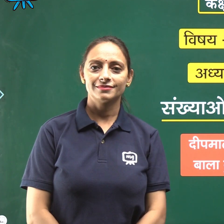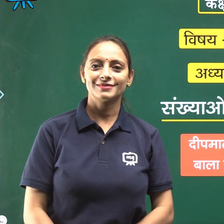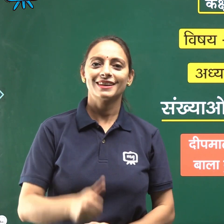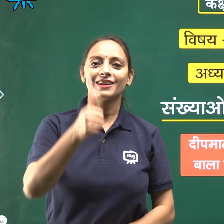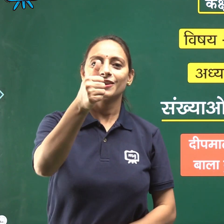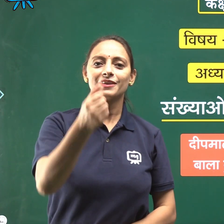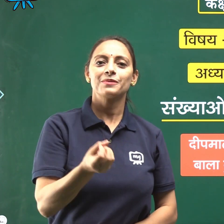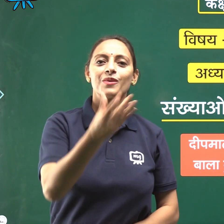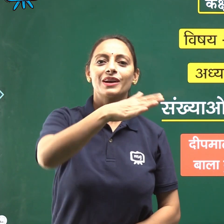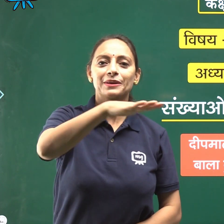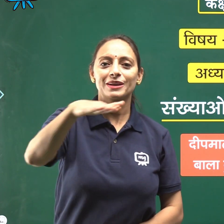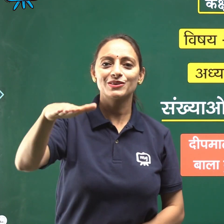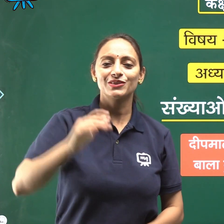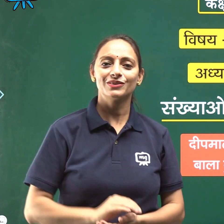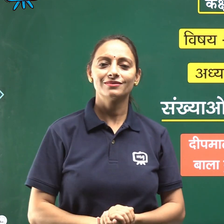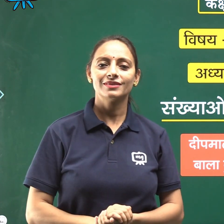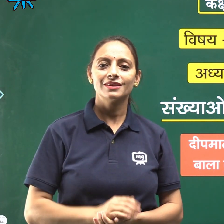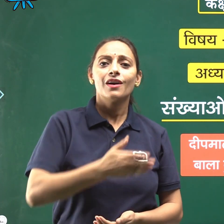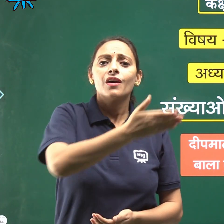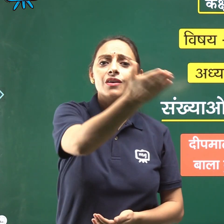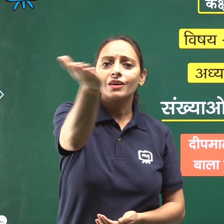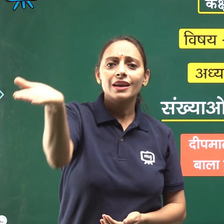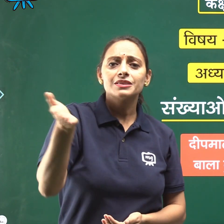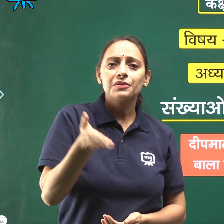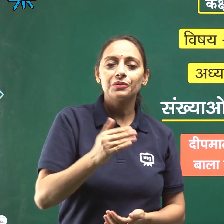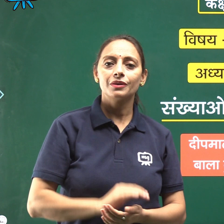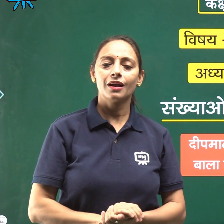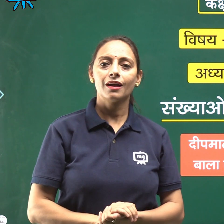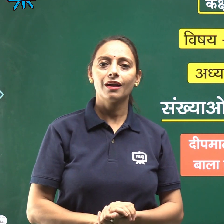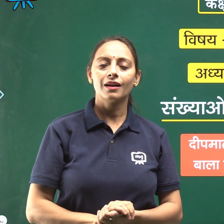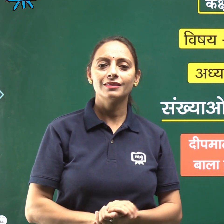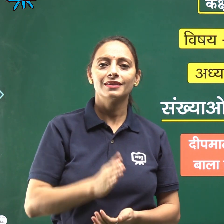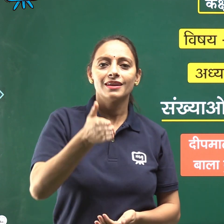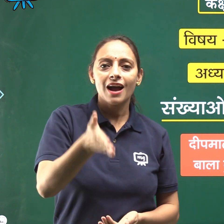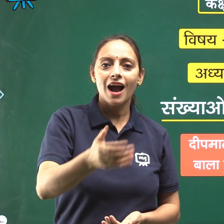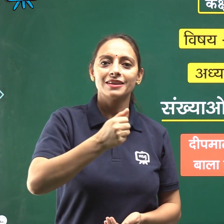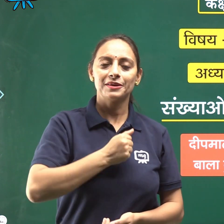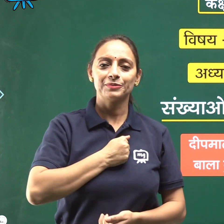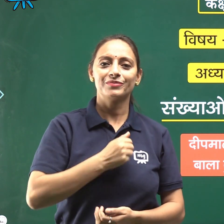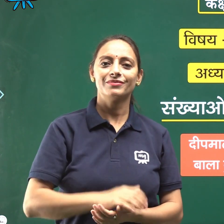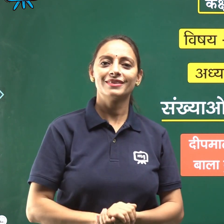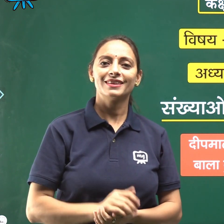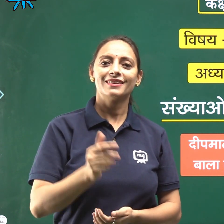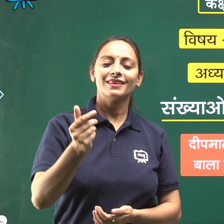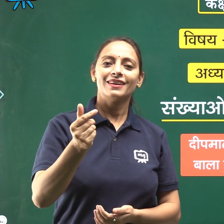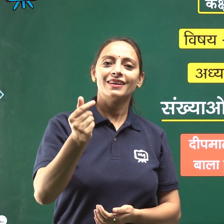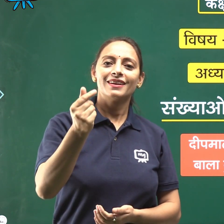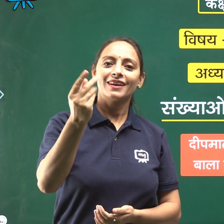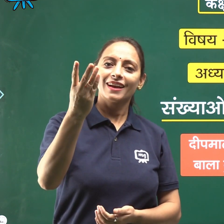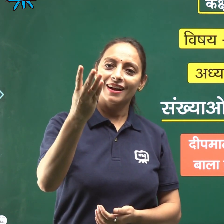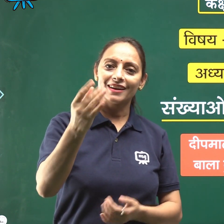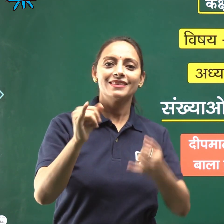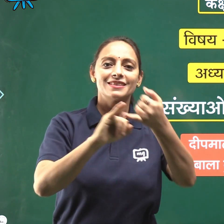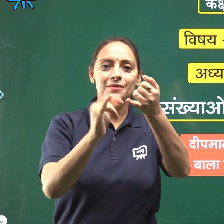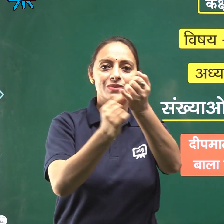गुड मॉर्निंग बच्चों, कैसे हो? आज हम गणित विषय